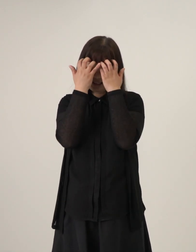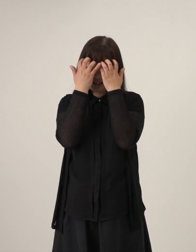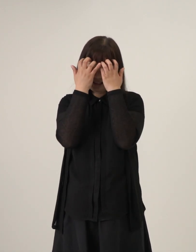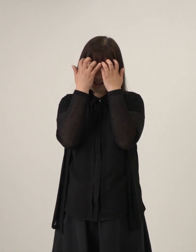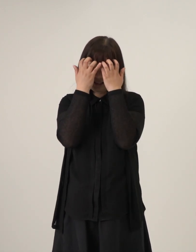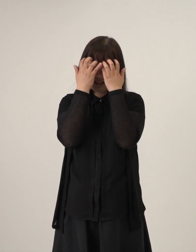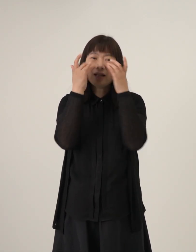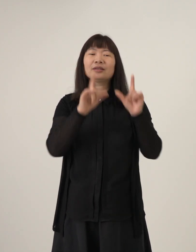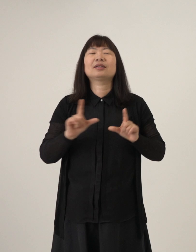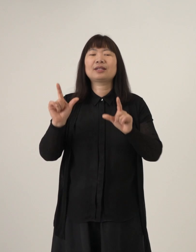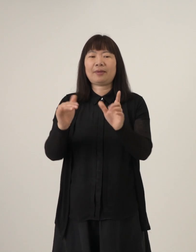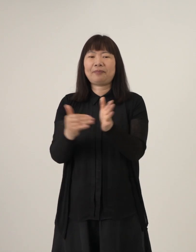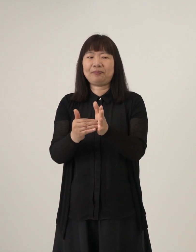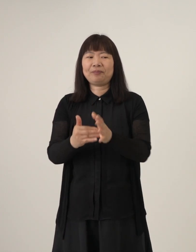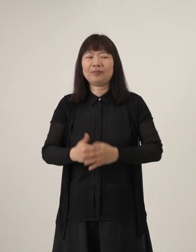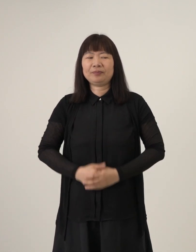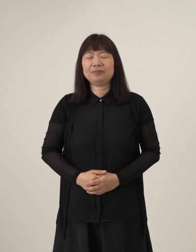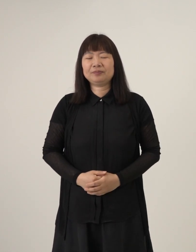살았어요.